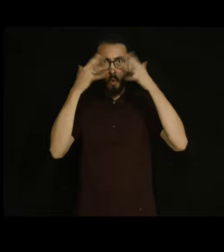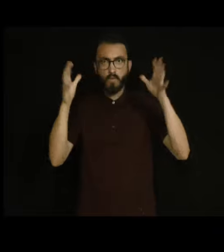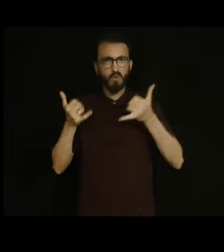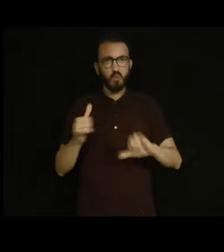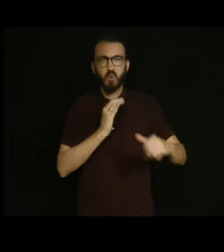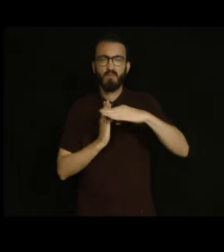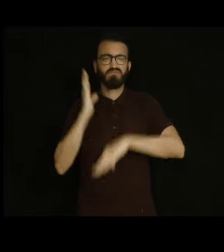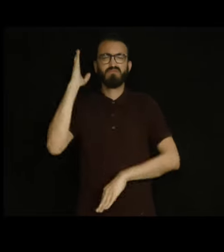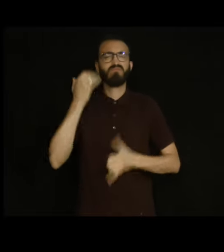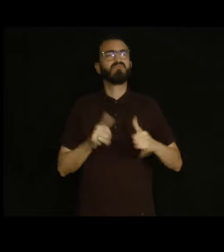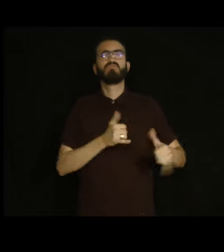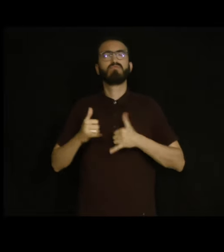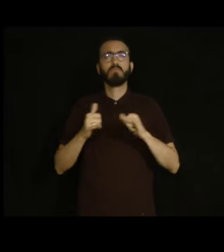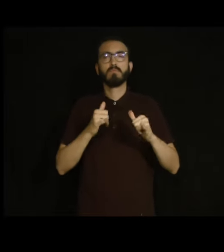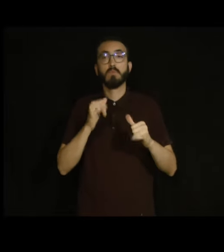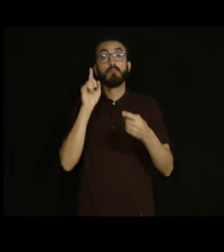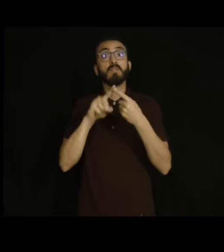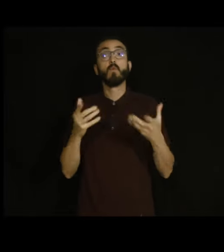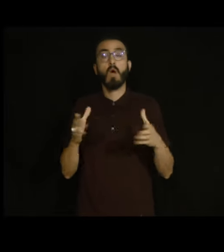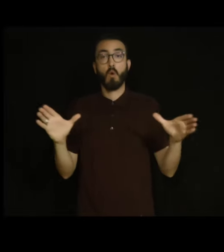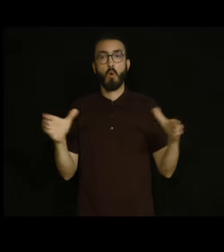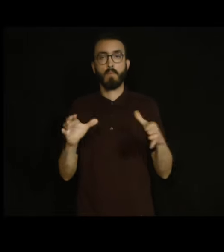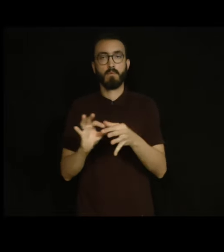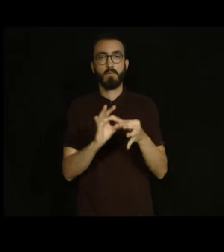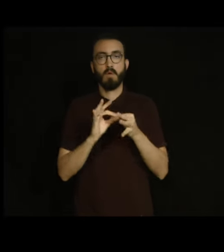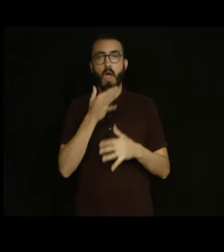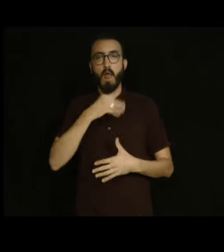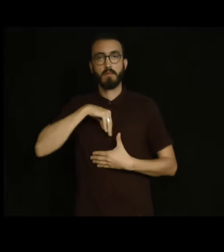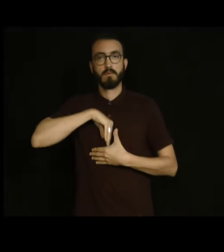de but. En particulier, le but, c'est de créer un groupe et de faire en sorte qu'il soit à l'aise.